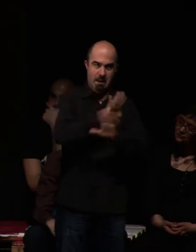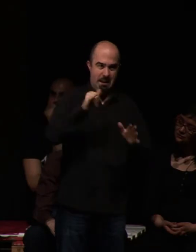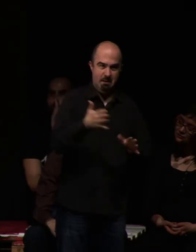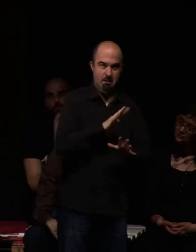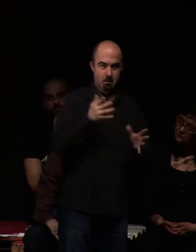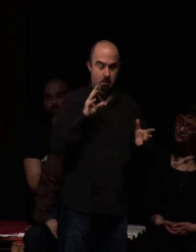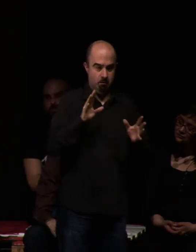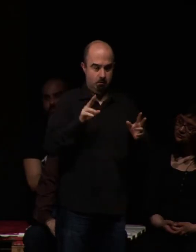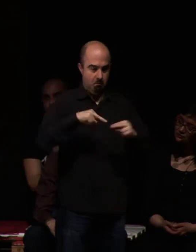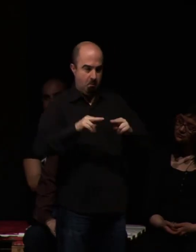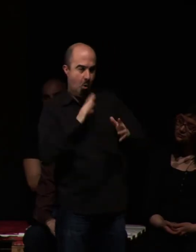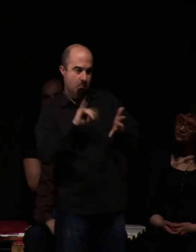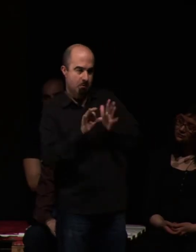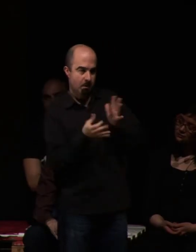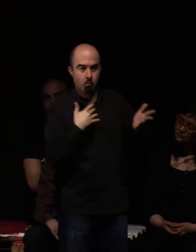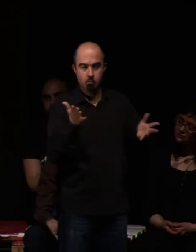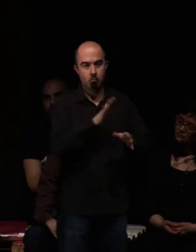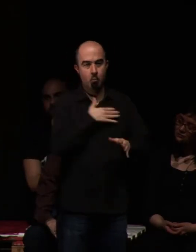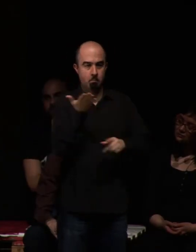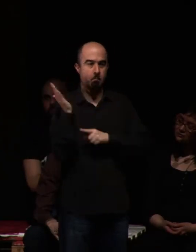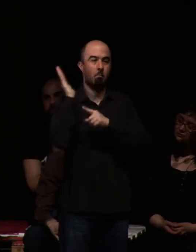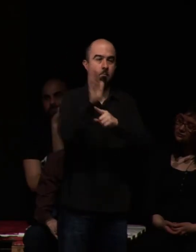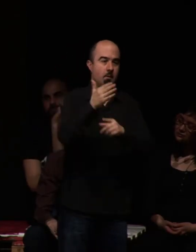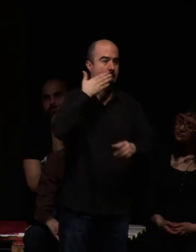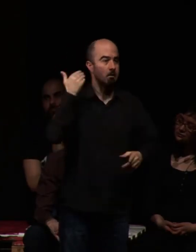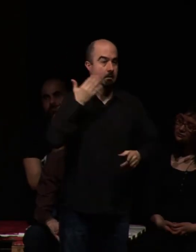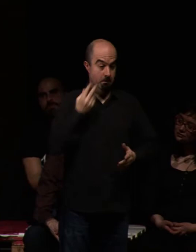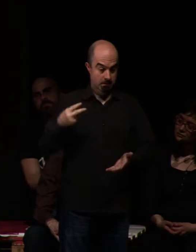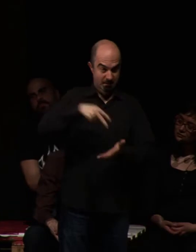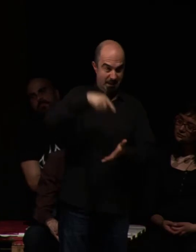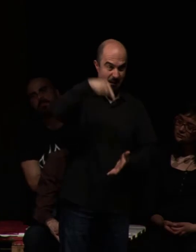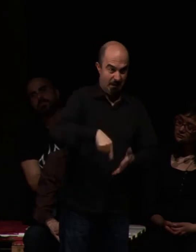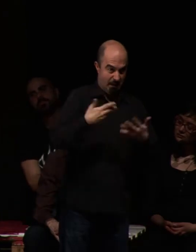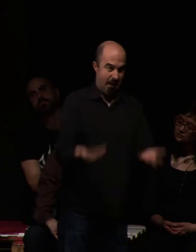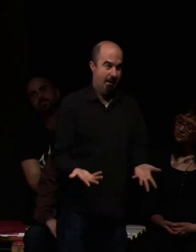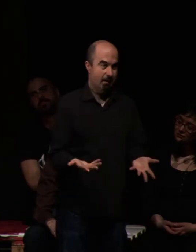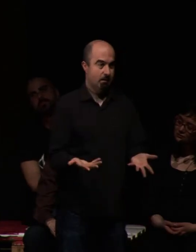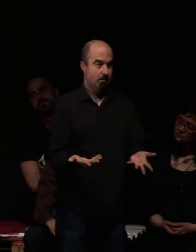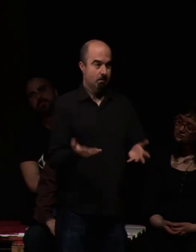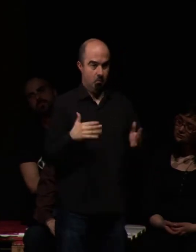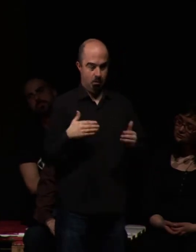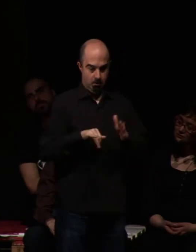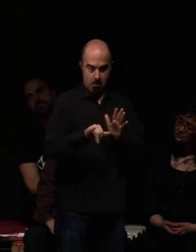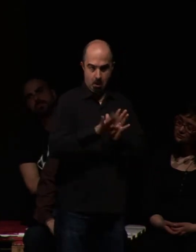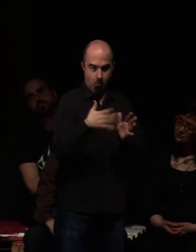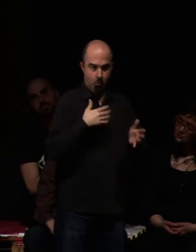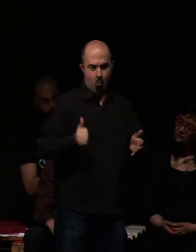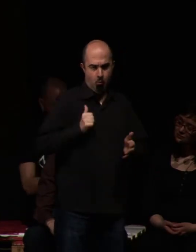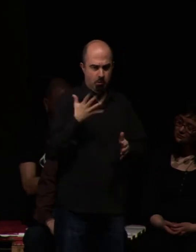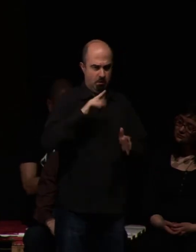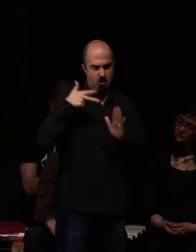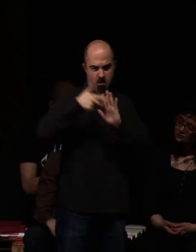trencaclosques, avui volem significar i dignificar que si som aquí i ara mateix i a les portes d'una oportunitat